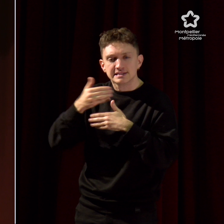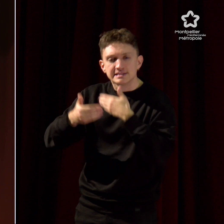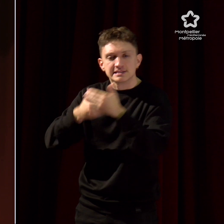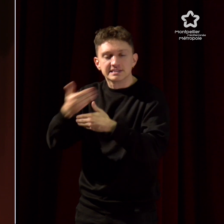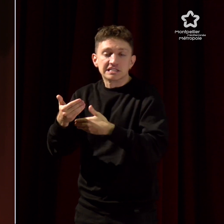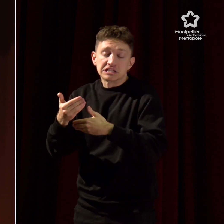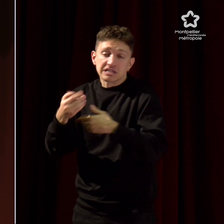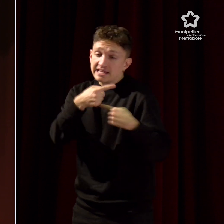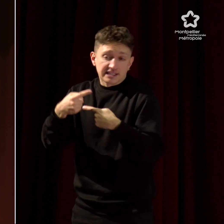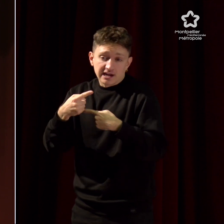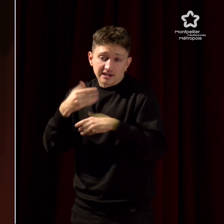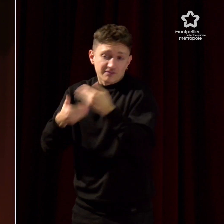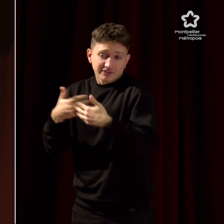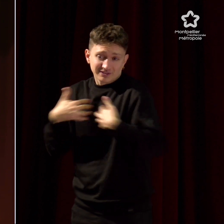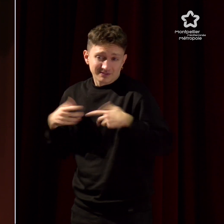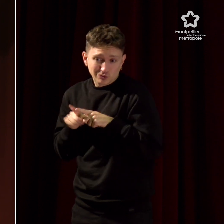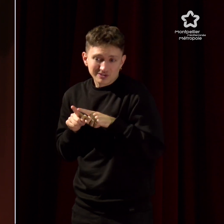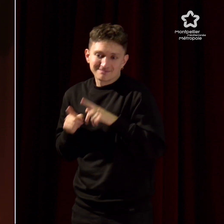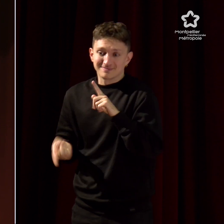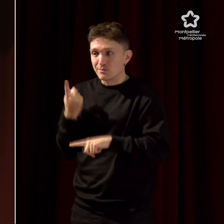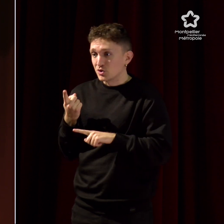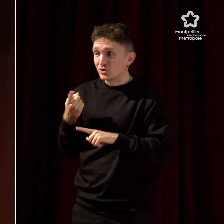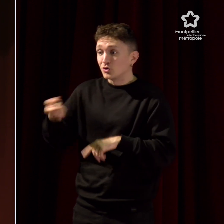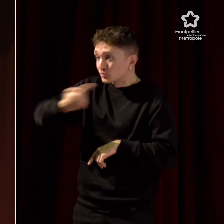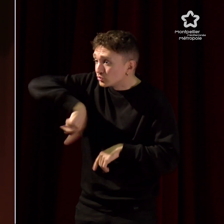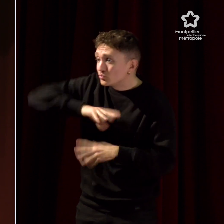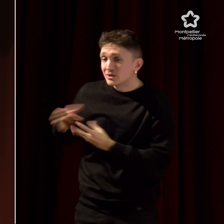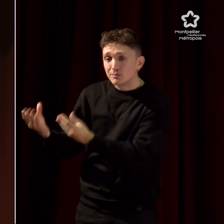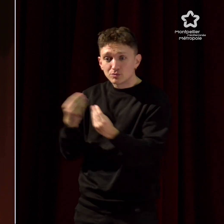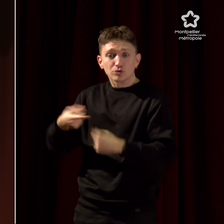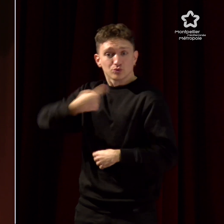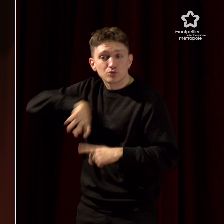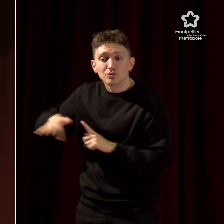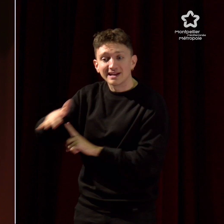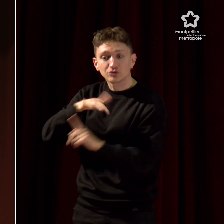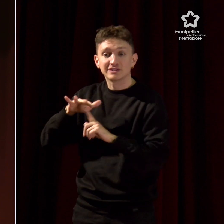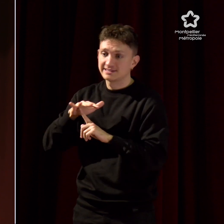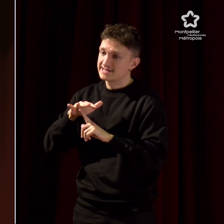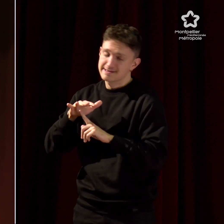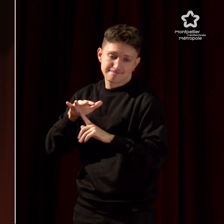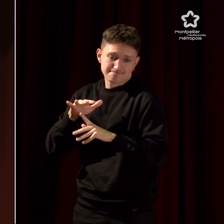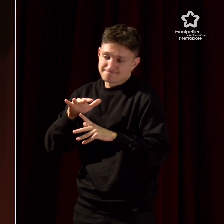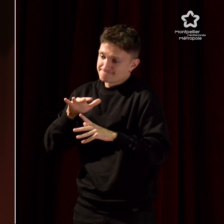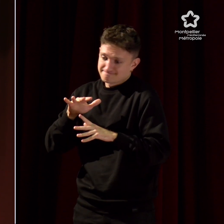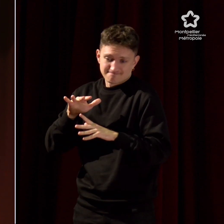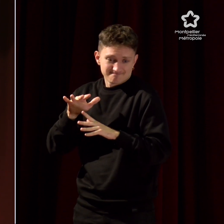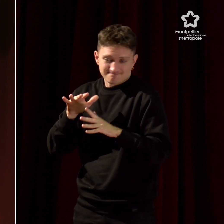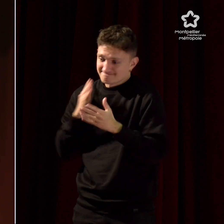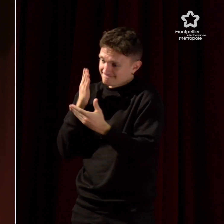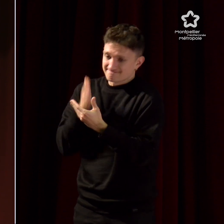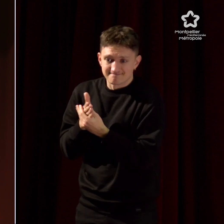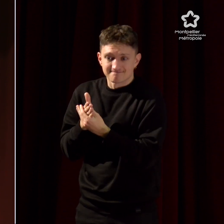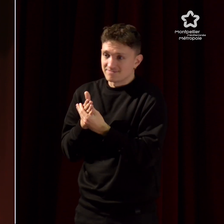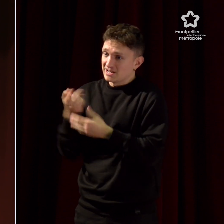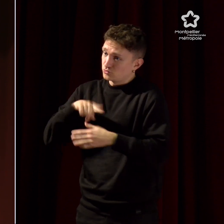scientifiques. Après, c'est à la société de s'en emparer et d'en faire des choses qu'elle souhaite en fonction de son éthique et de son